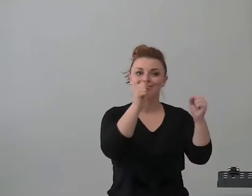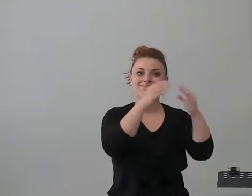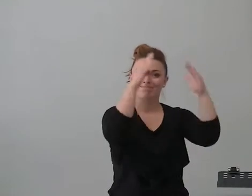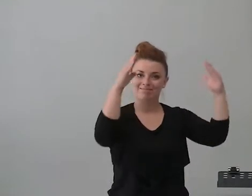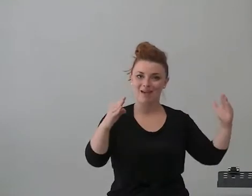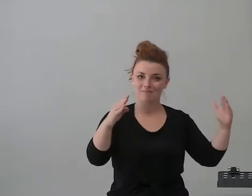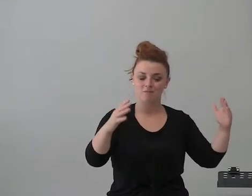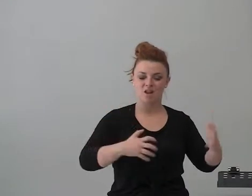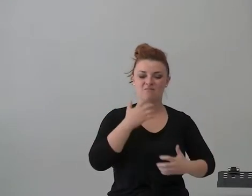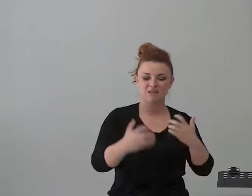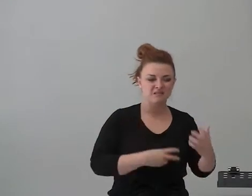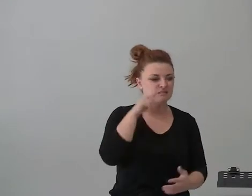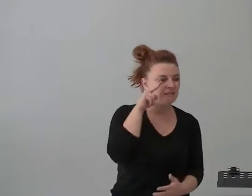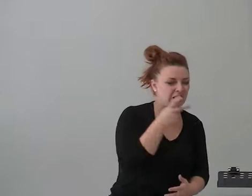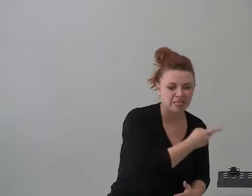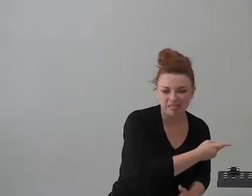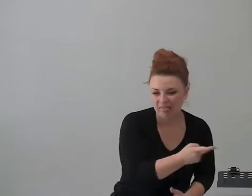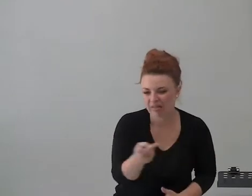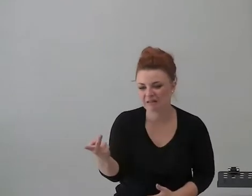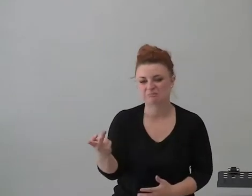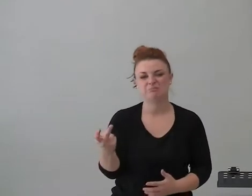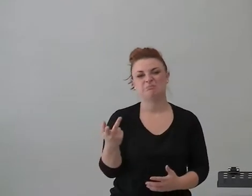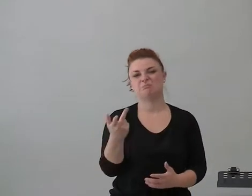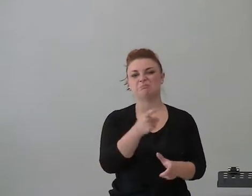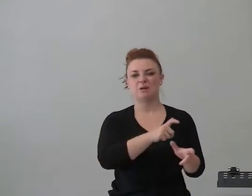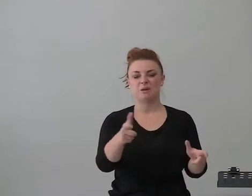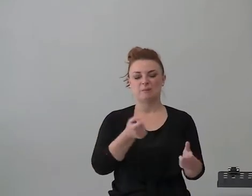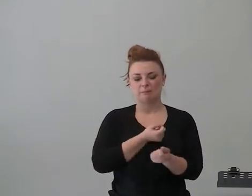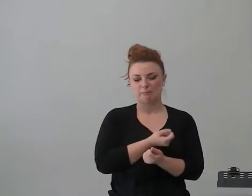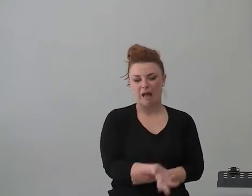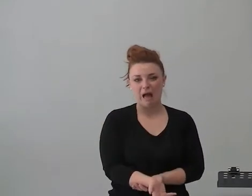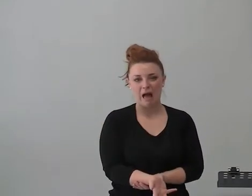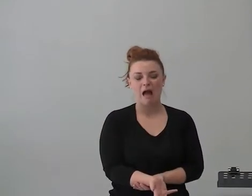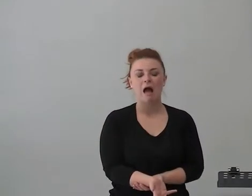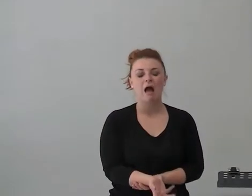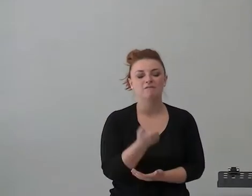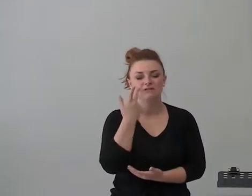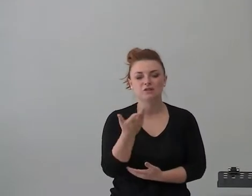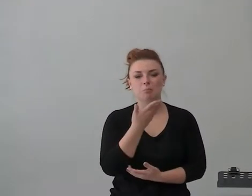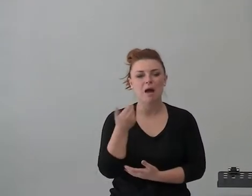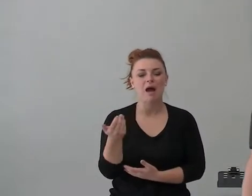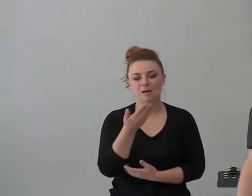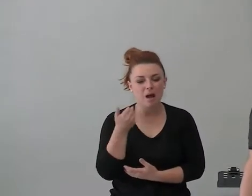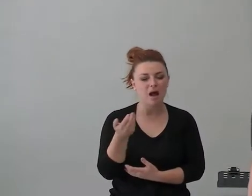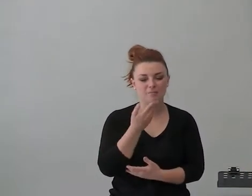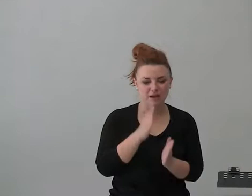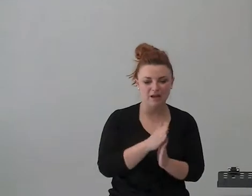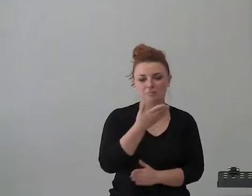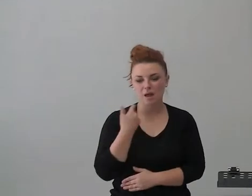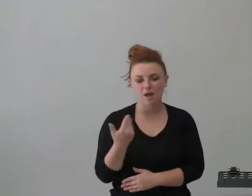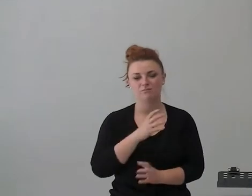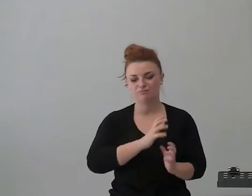di fede, la mancanza di frutto, la mancanza di preghiera, è morto pure questo